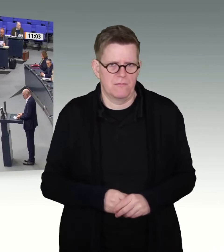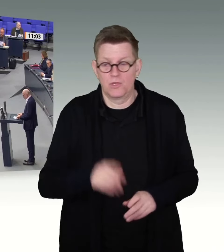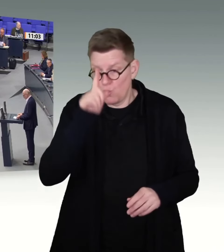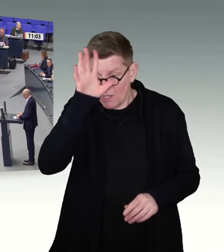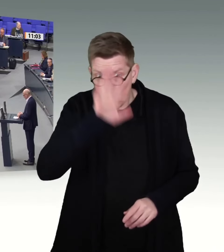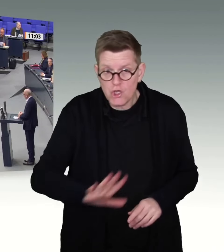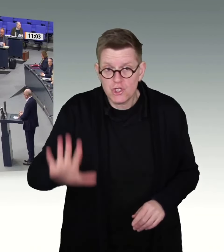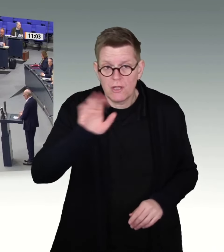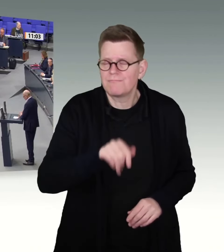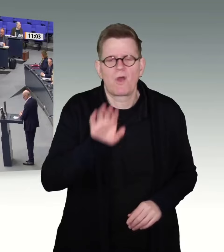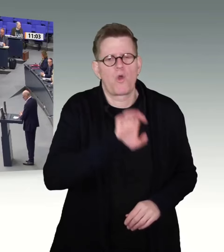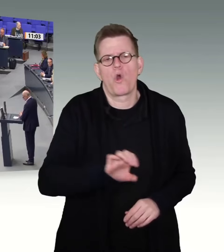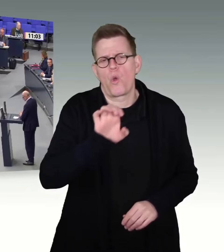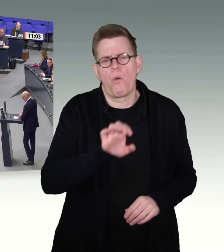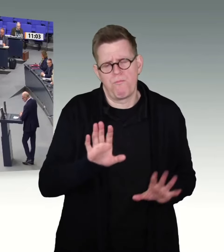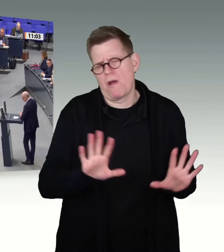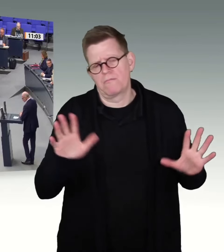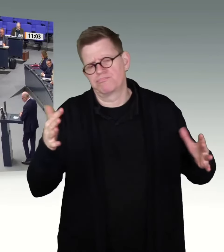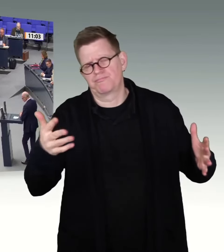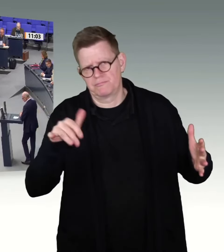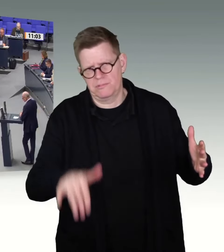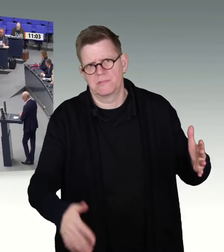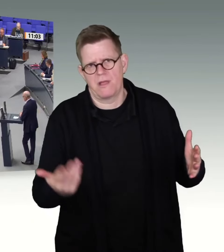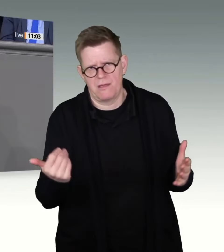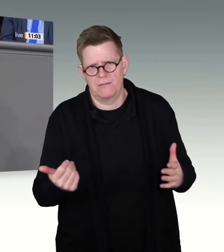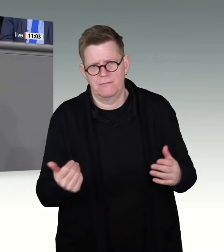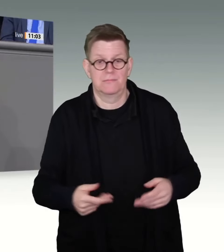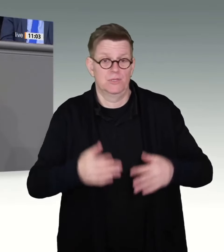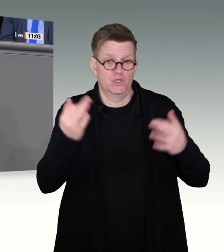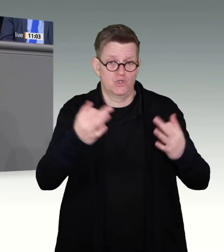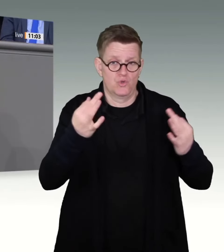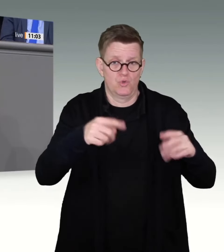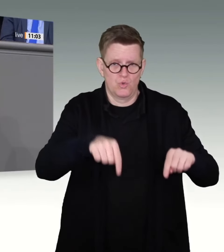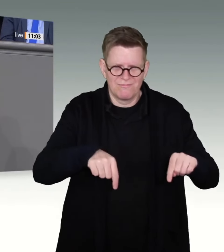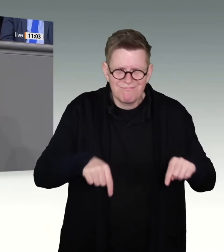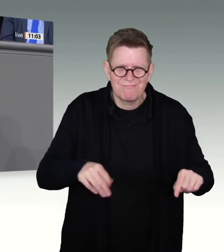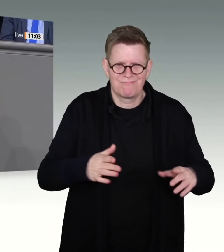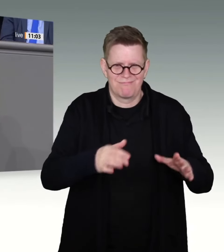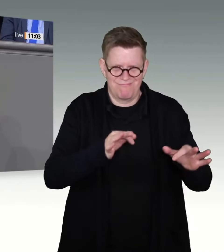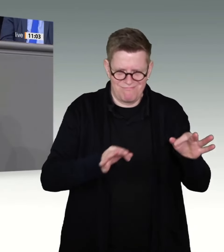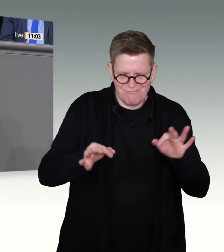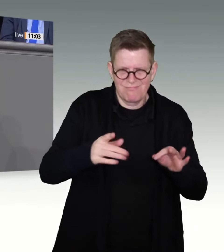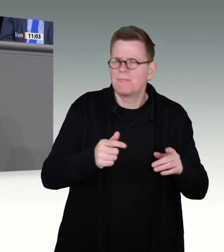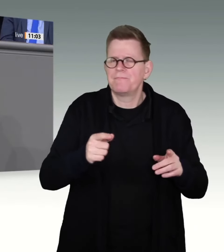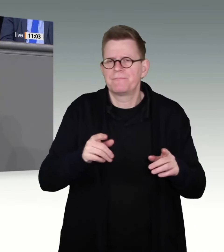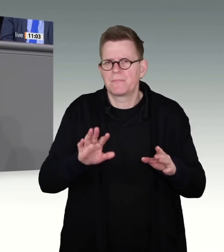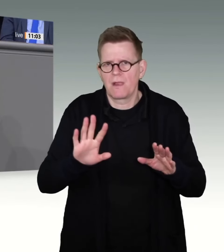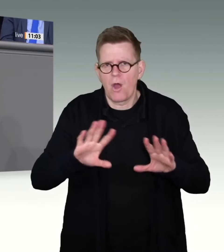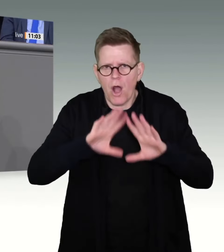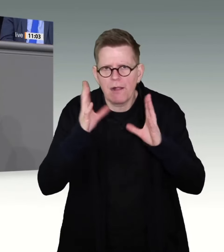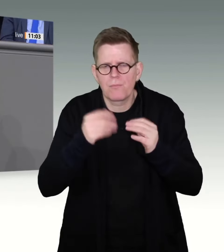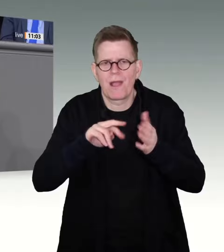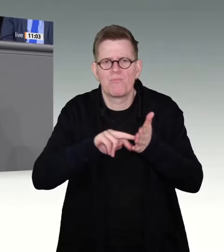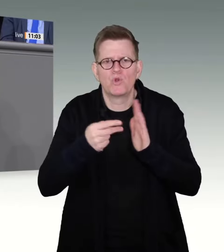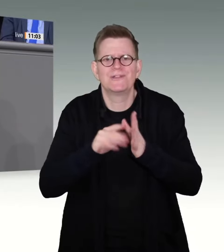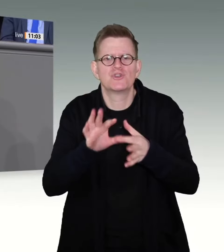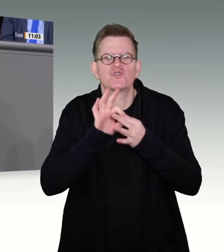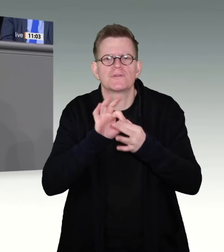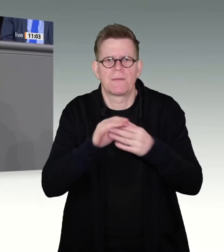gehört, europaweit. Und das hat nicht nur mit lokalen, sondern auch mit geopolitischen, wirtschaftlichen Zusammenhängen zu tun.